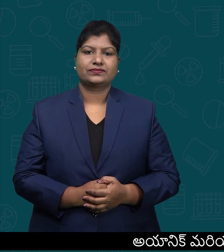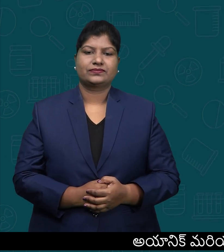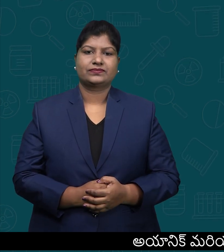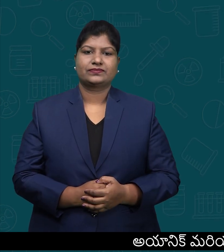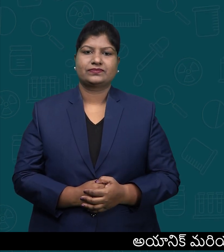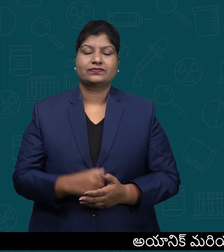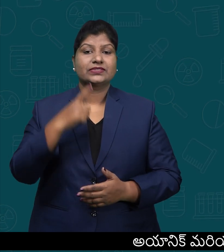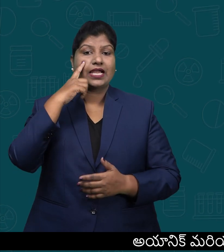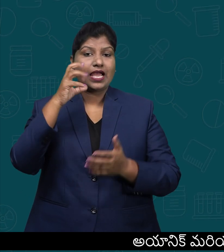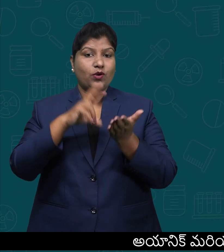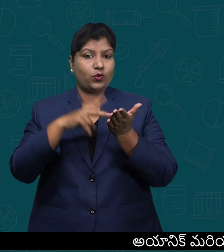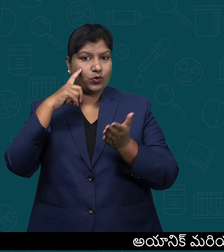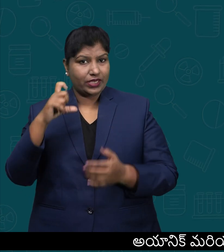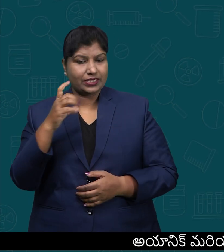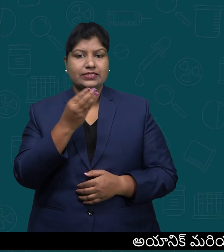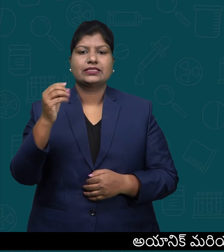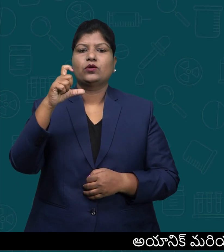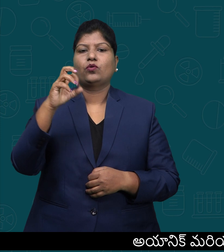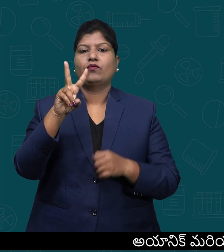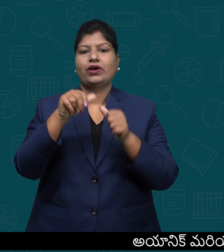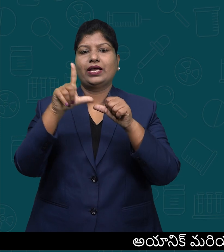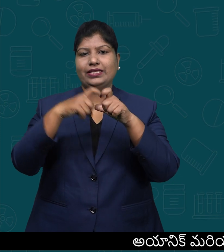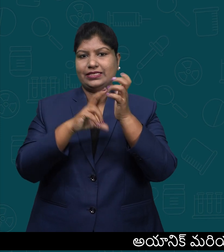అయోనిక్ మరియు సమయోజనీయ బంధాలు.